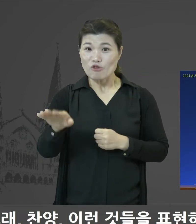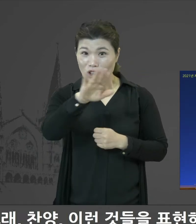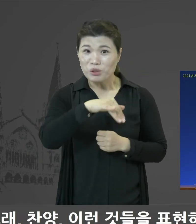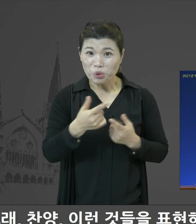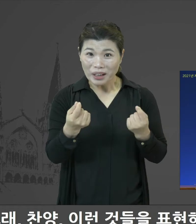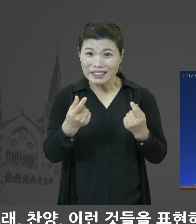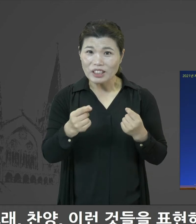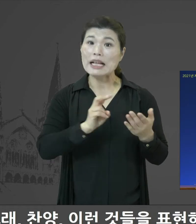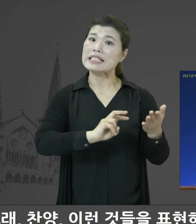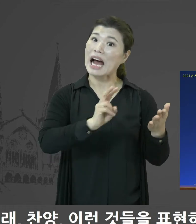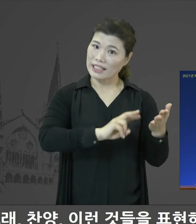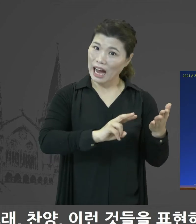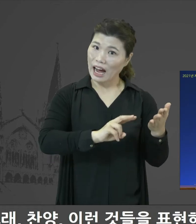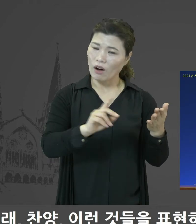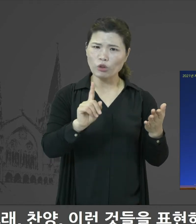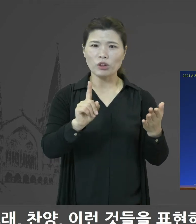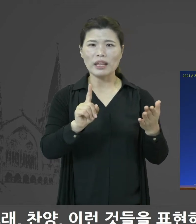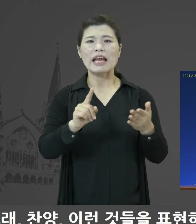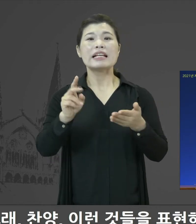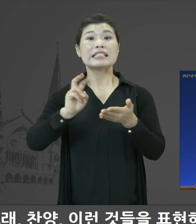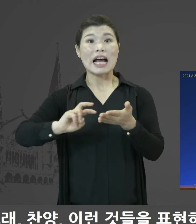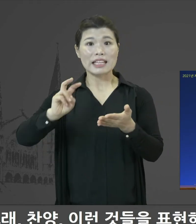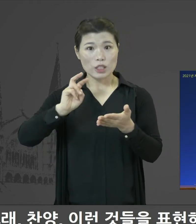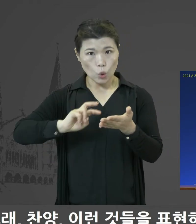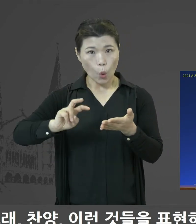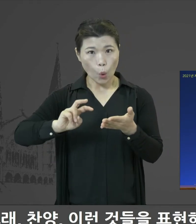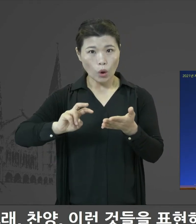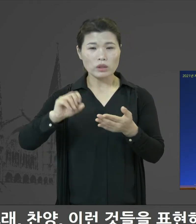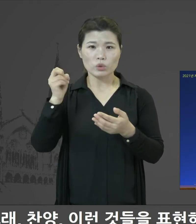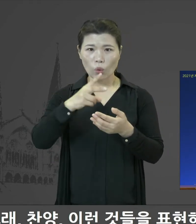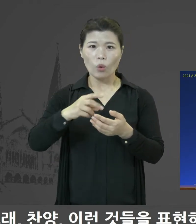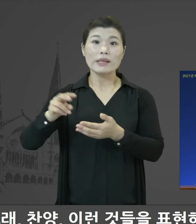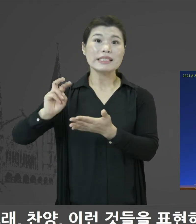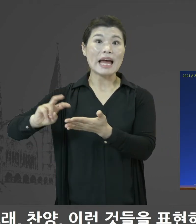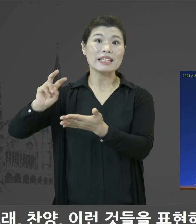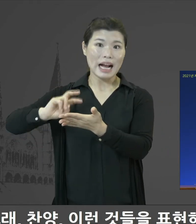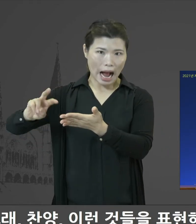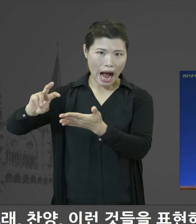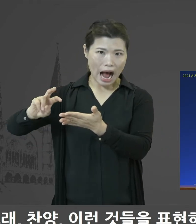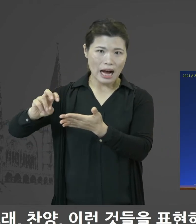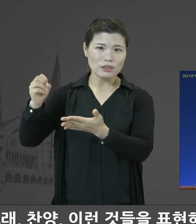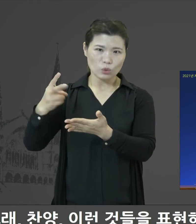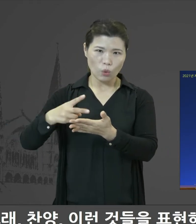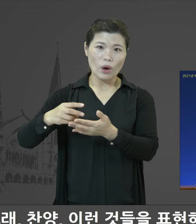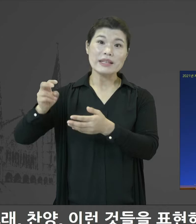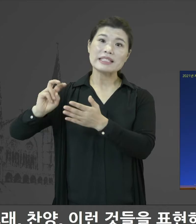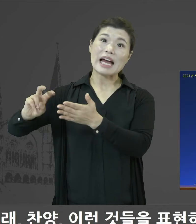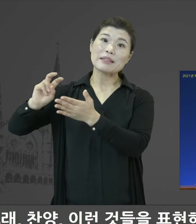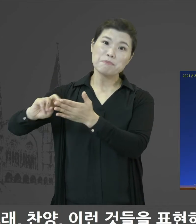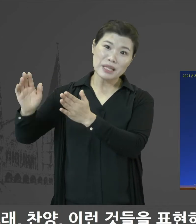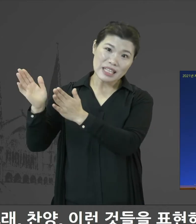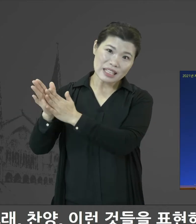찬양이라고 그러고요, 어떤 때는 찬송이라고 그러고요, 어떤 때는 찬가라 그러고요, 찬미라 그러기도 하고요,